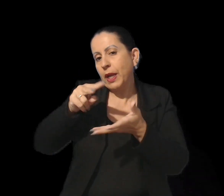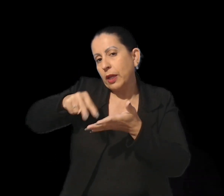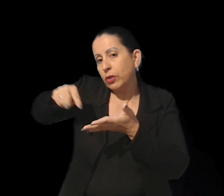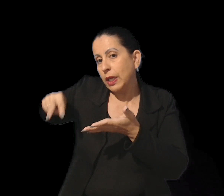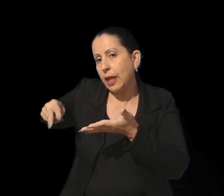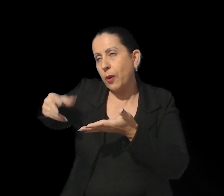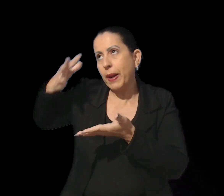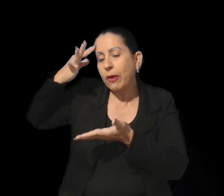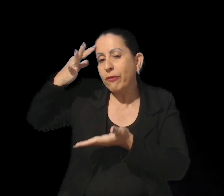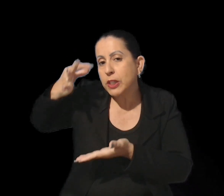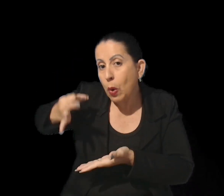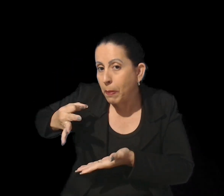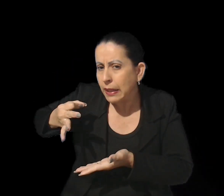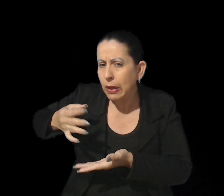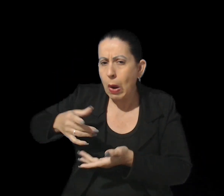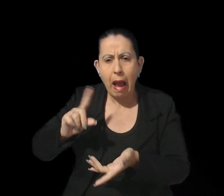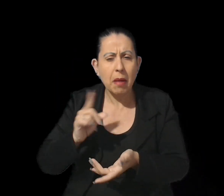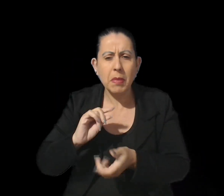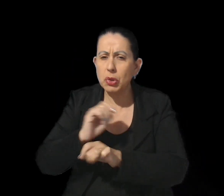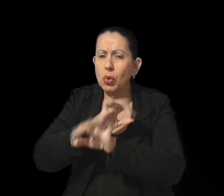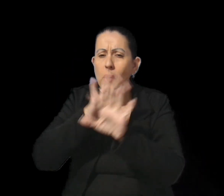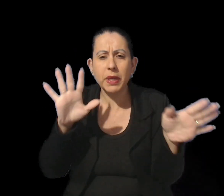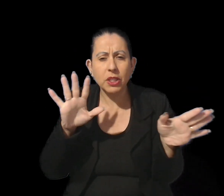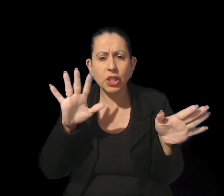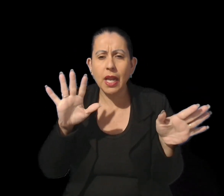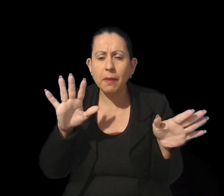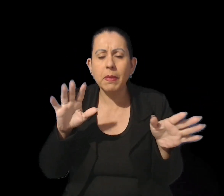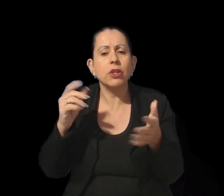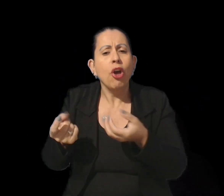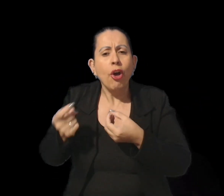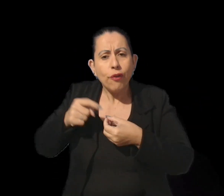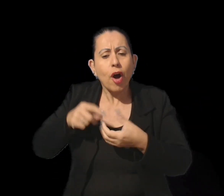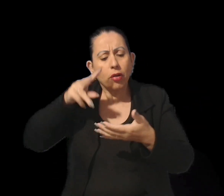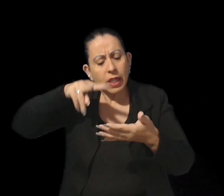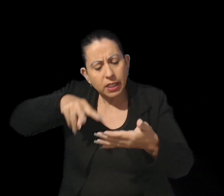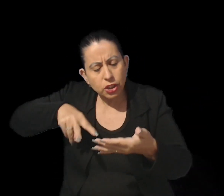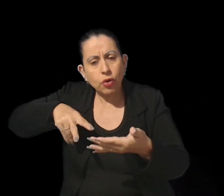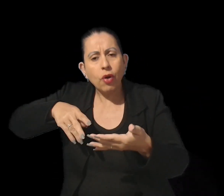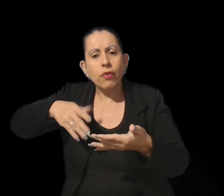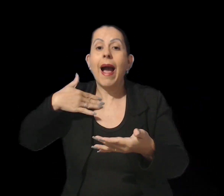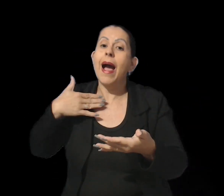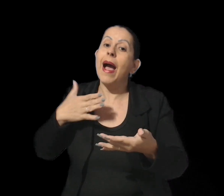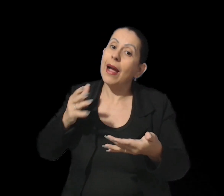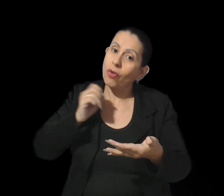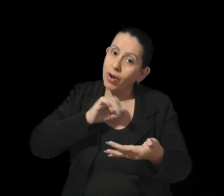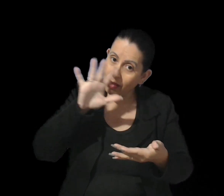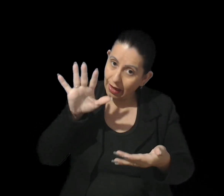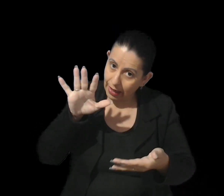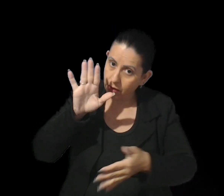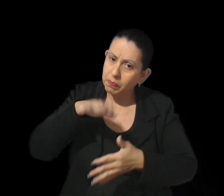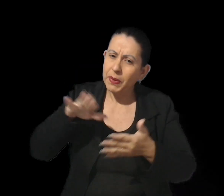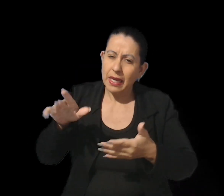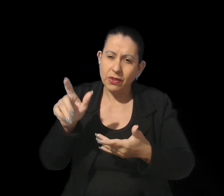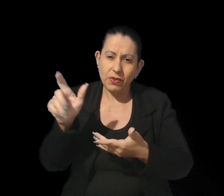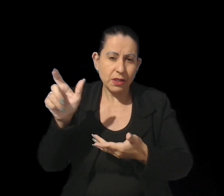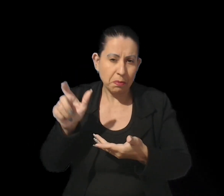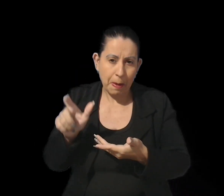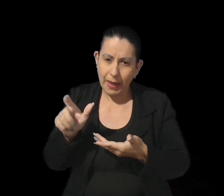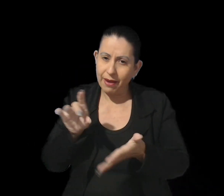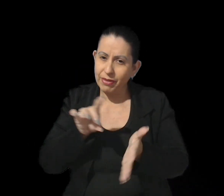aquilo que leu, para ver se compreendeu. Ah, mas eu não compreendi claramente. Volta, lê de novo. Ah, agora tá claro. Às vezes, uma palavra que